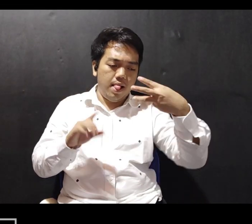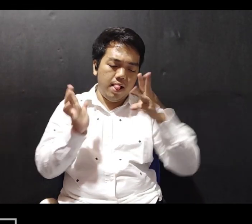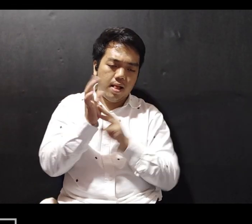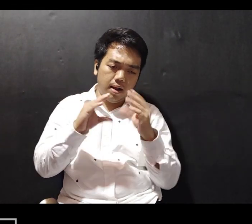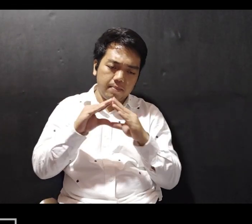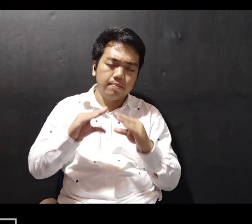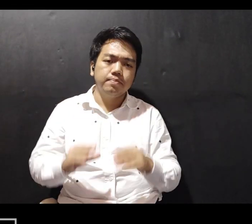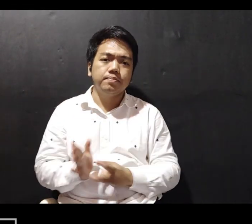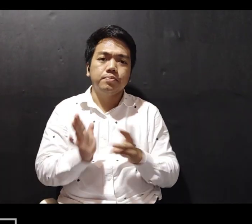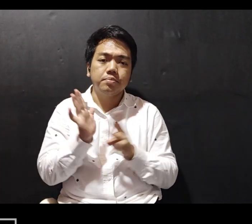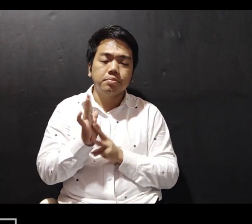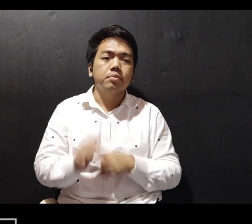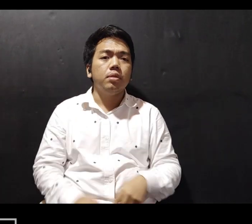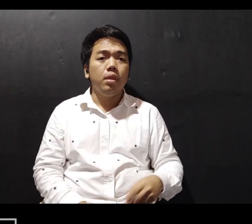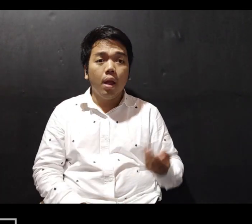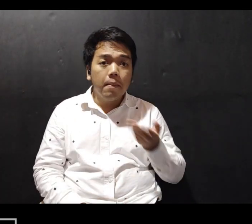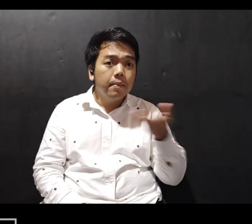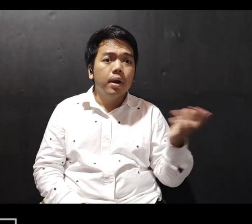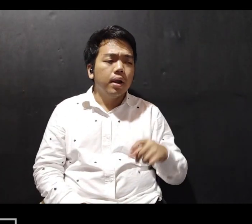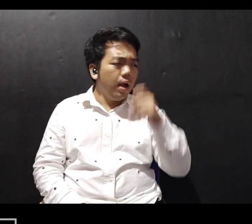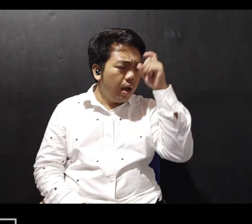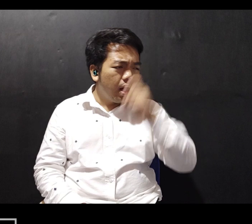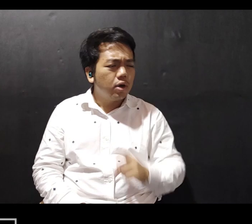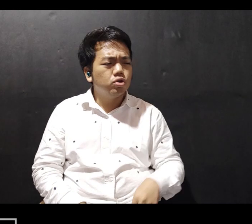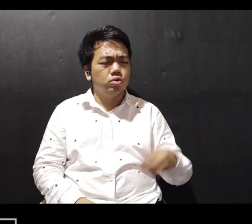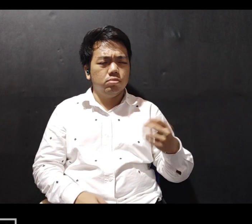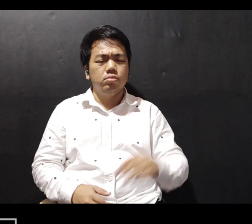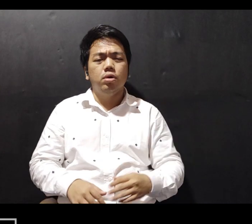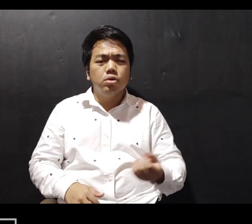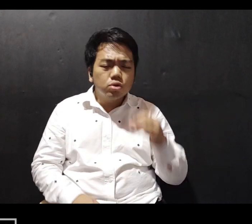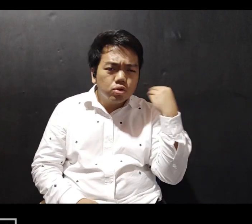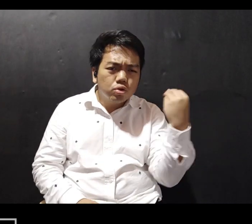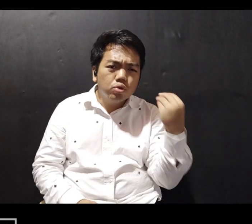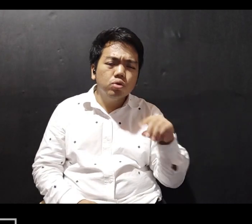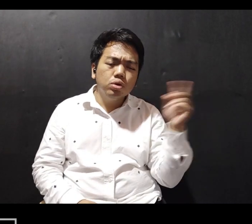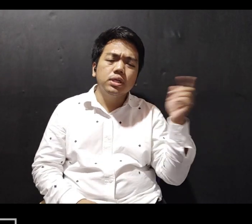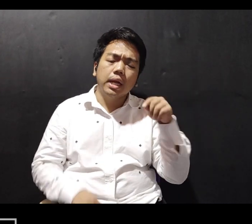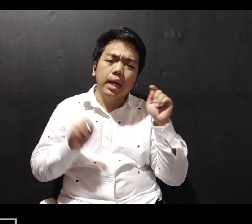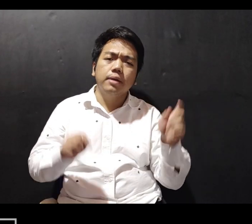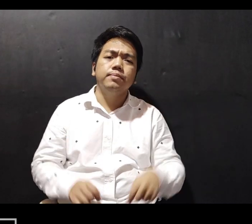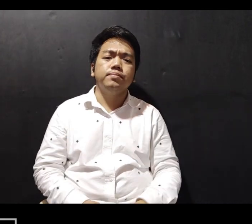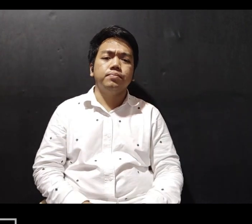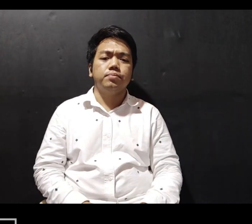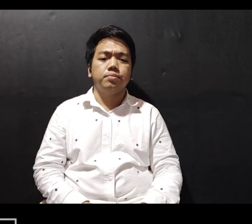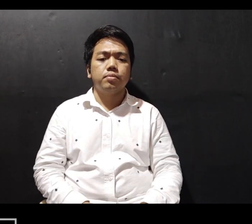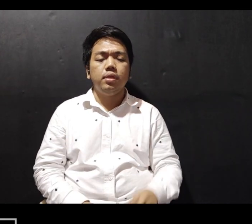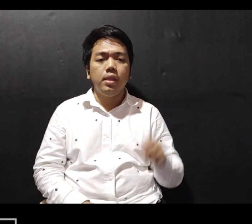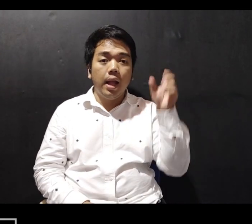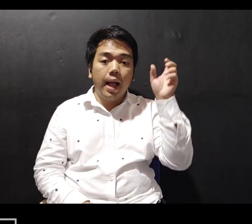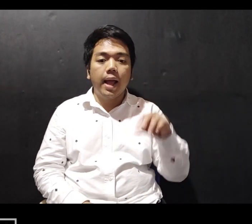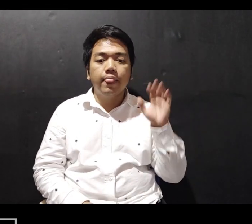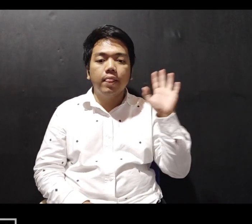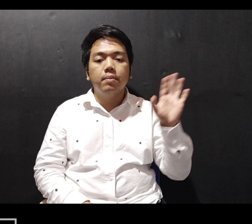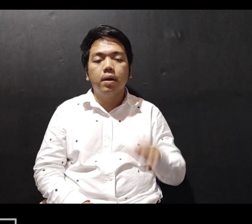situ. Menantikan janji Bapa yang demikian katanya. Telah kamu dengar daripadaku.